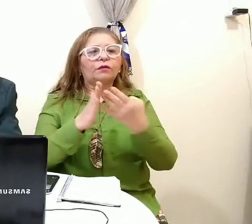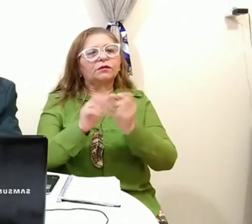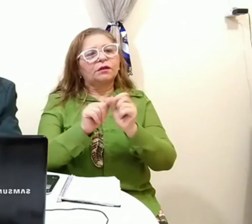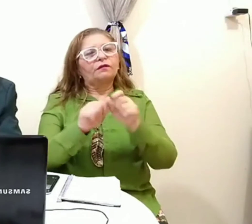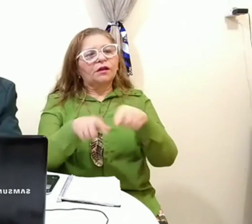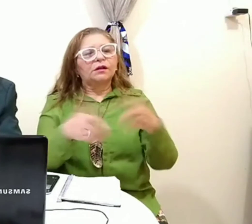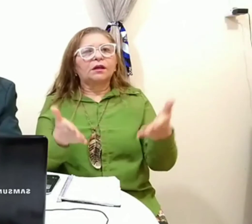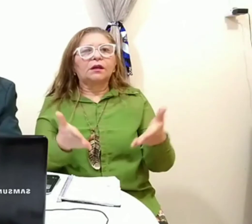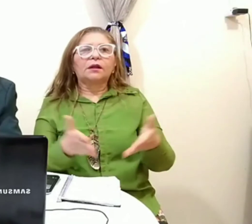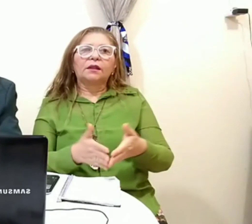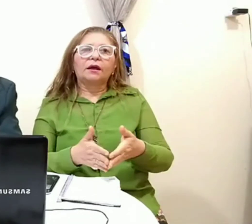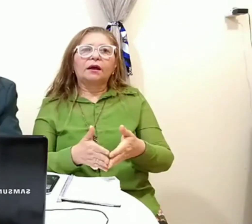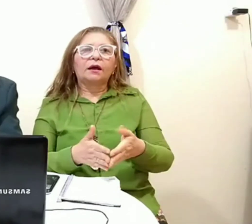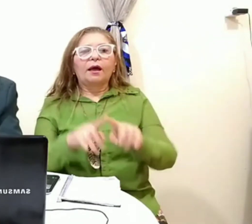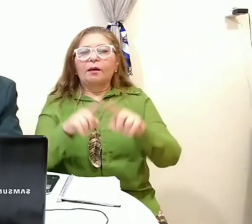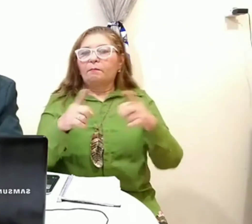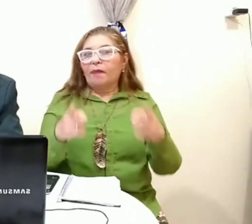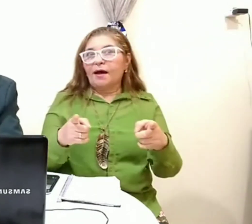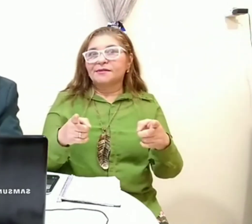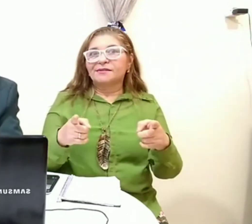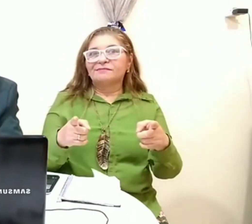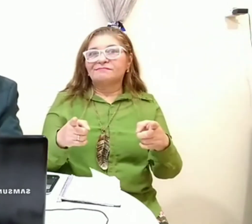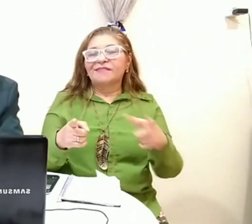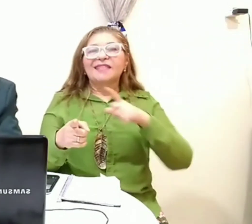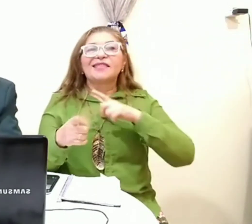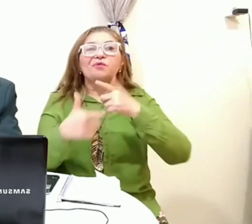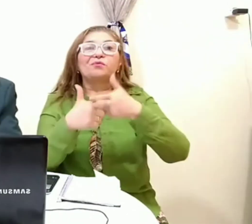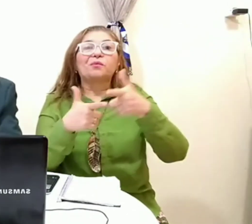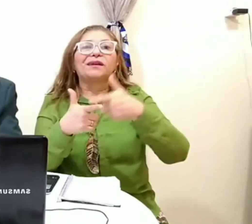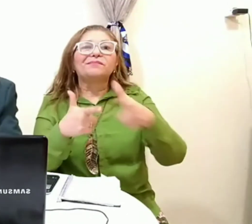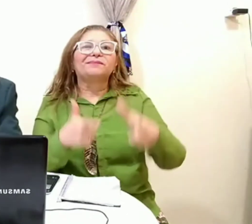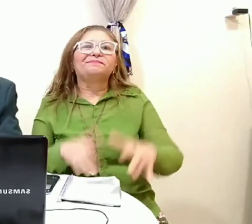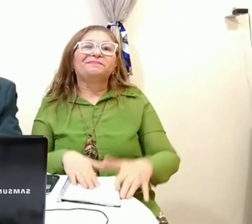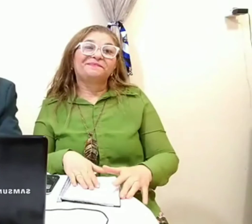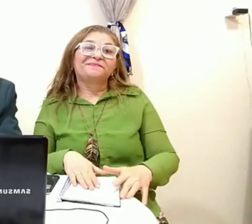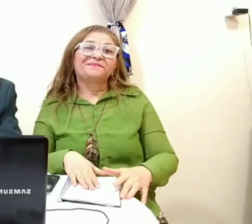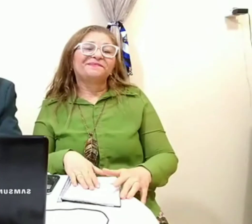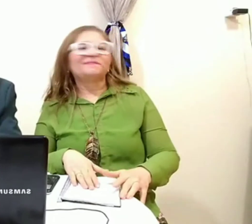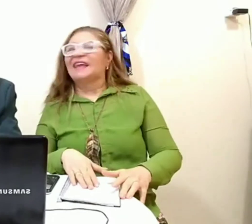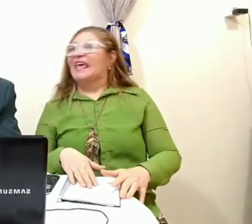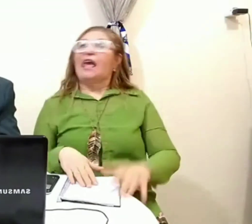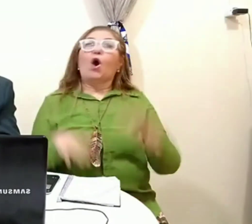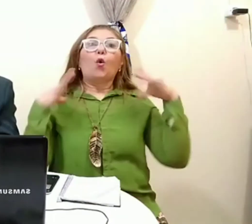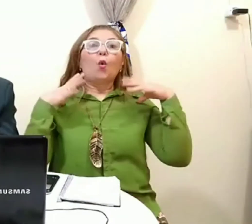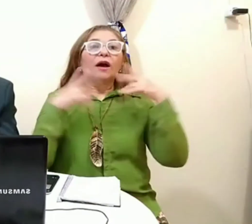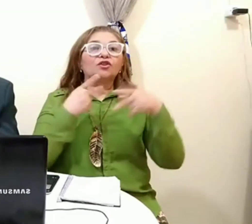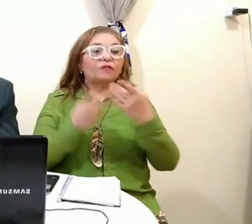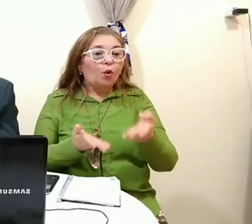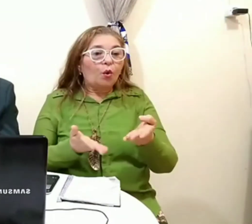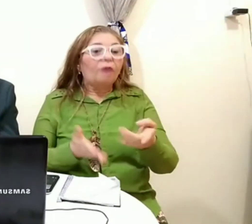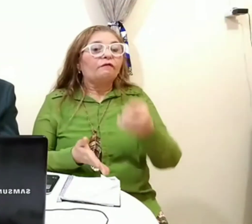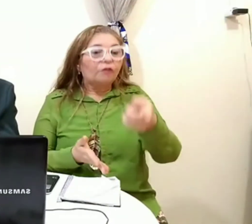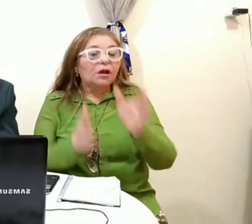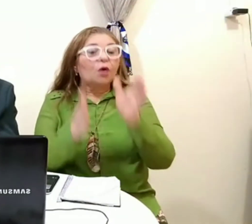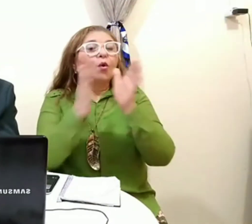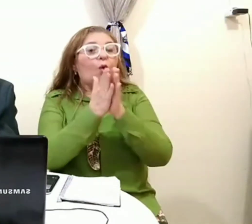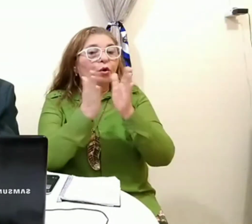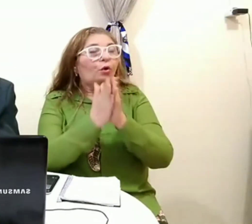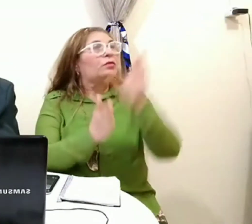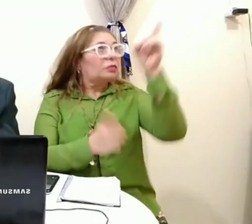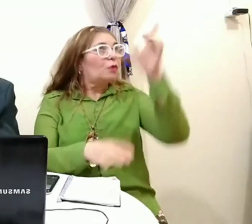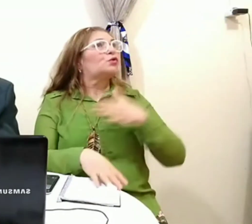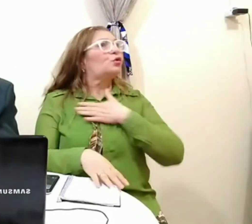Deus. Mas o teu problema não está resolvido. As tuas orações e esmolas subiram para a memória diante